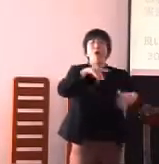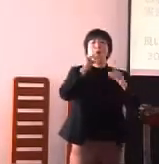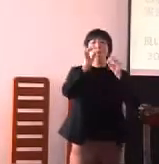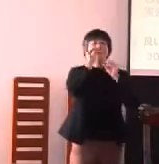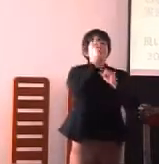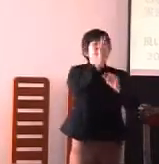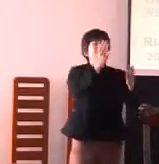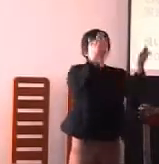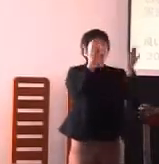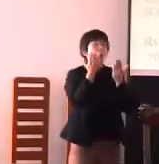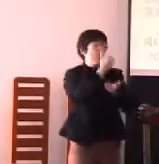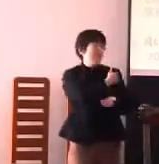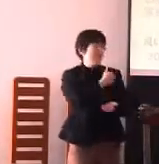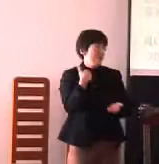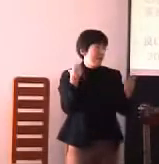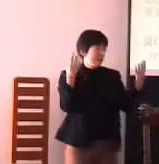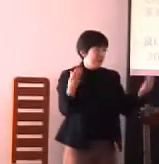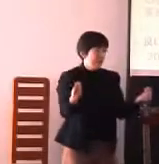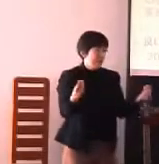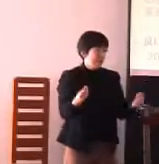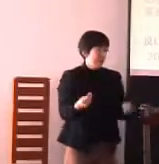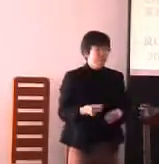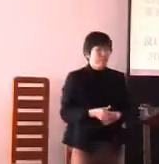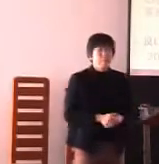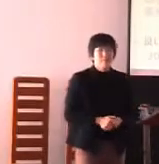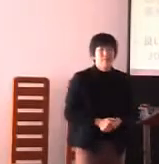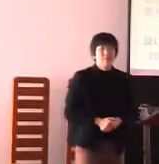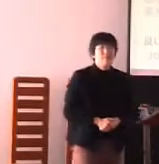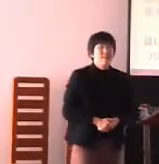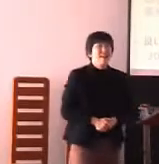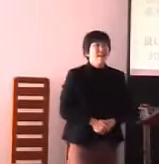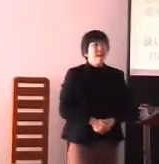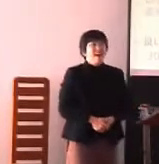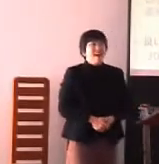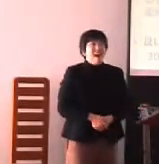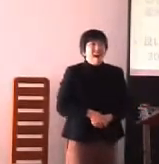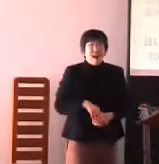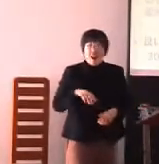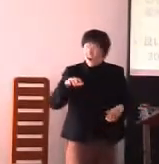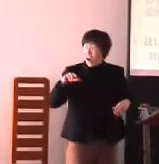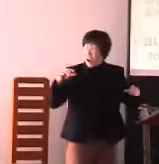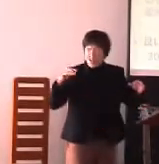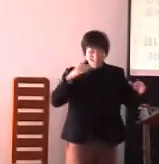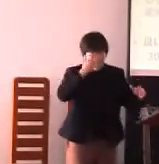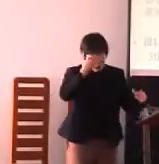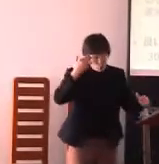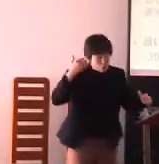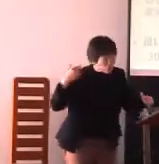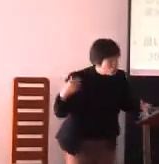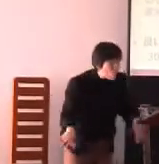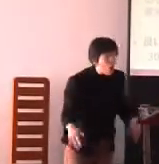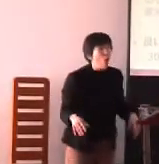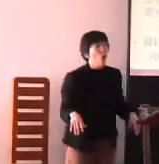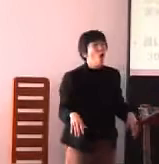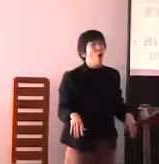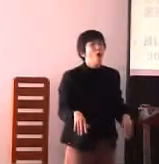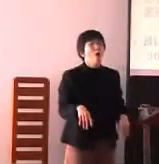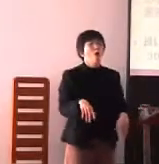をもらうことができましたですね。やっと神の御前に契約の神であるその地